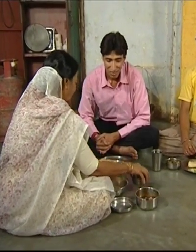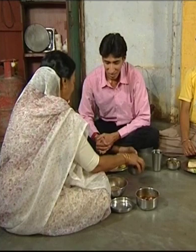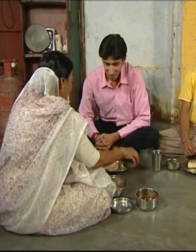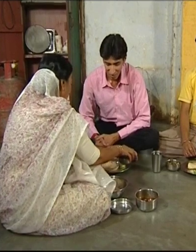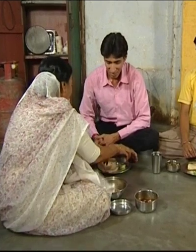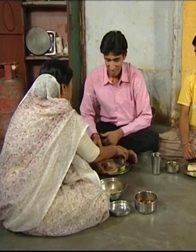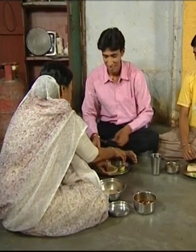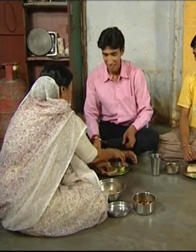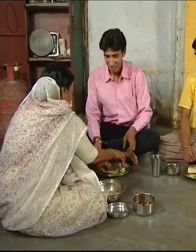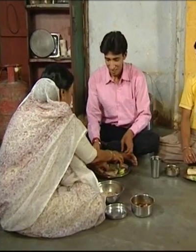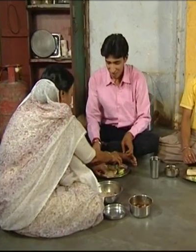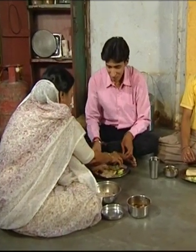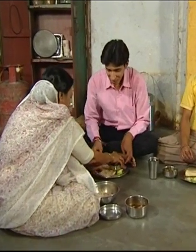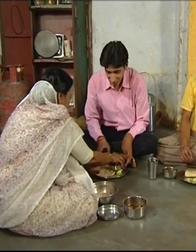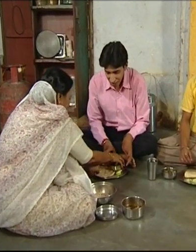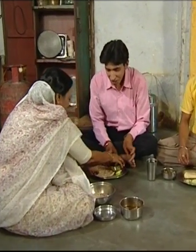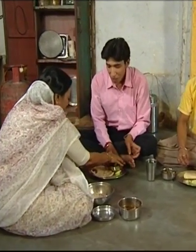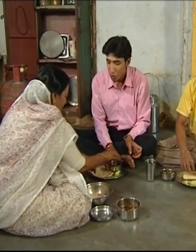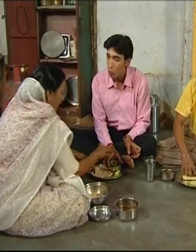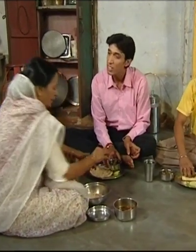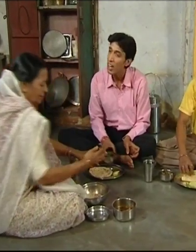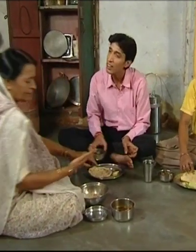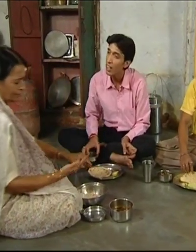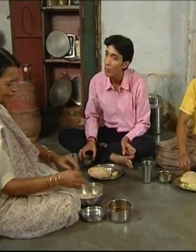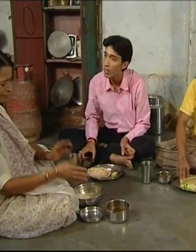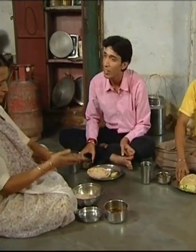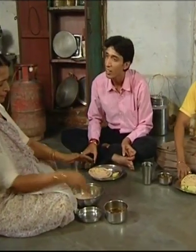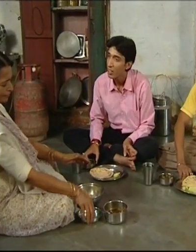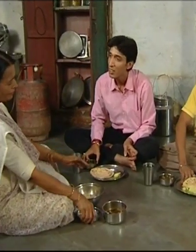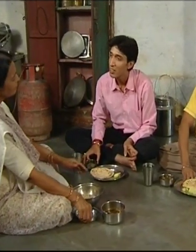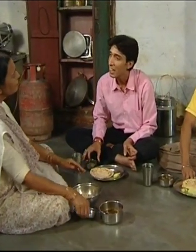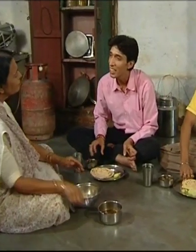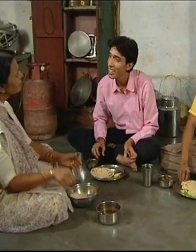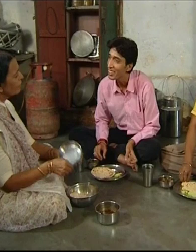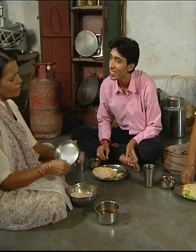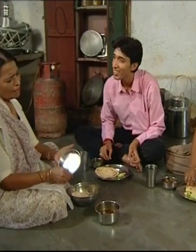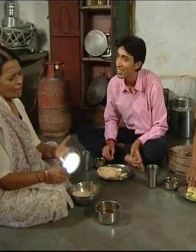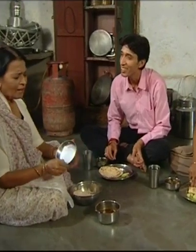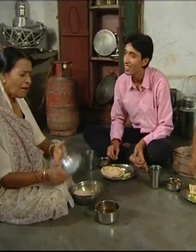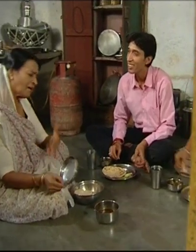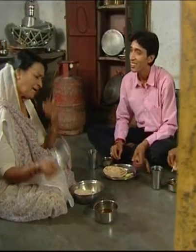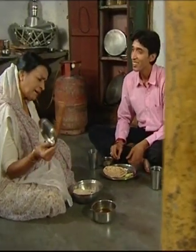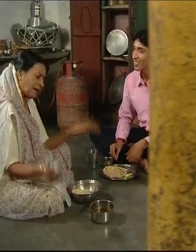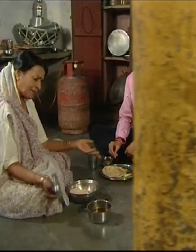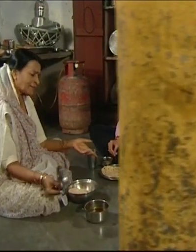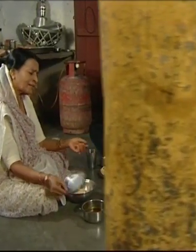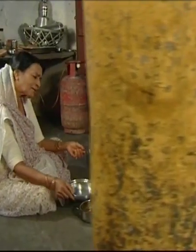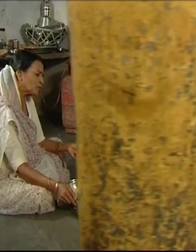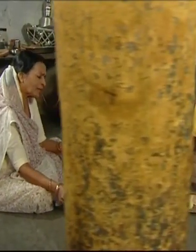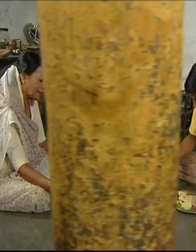ले बेटा खा। चाची जी आप सुबह से रात तक काम करती हैं, थक नहीं जाती? हाँ, थक तो जाती